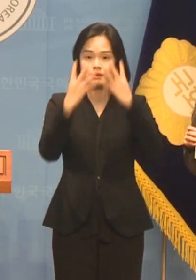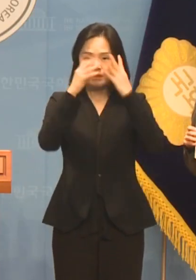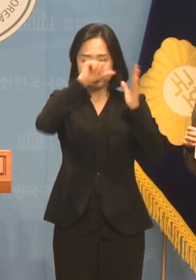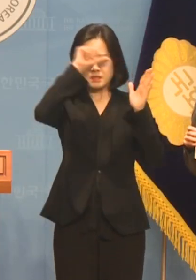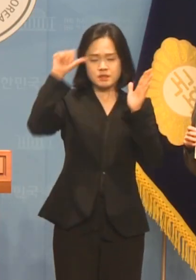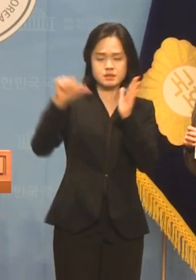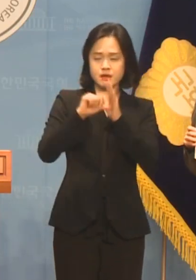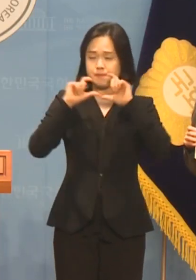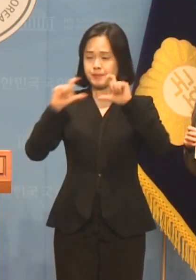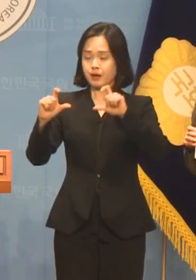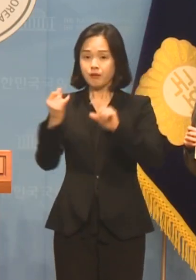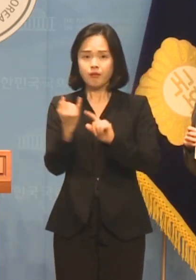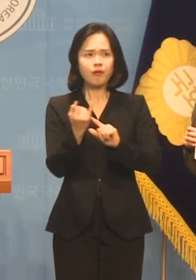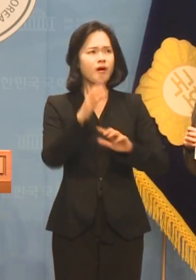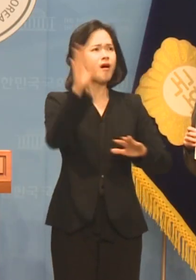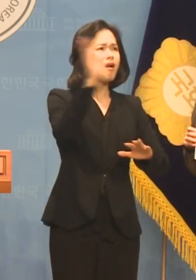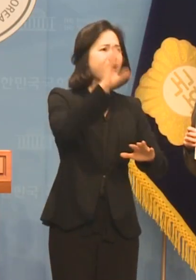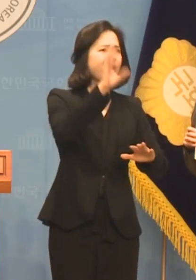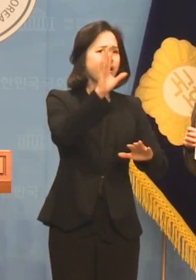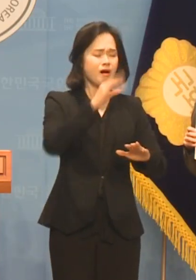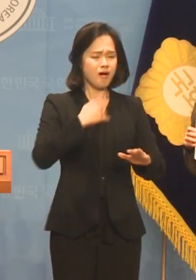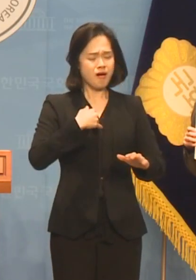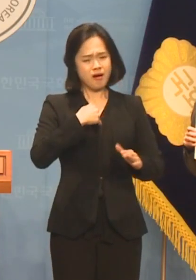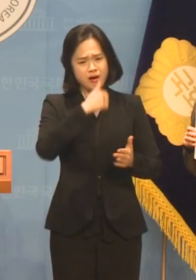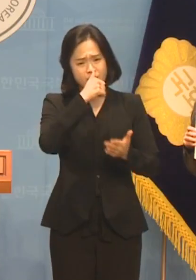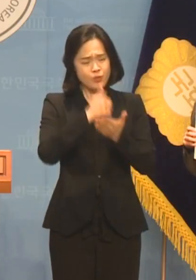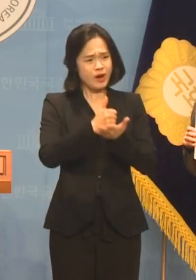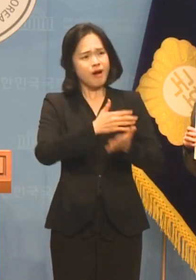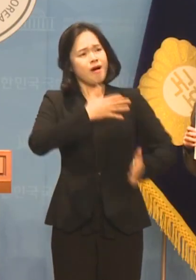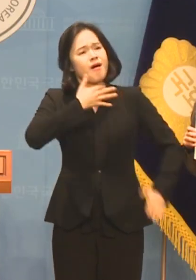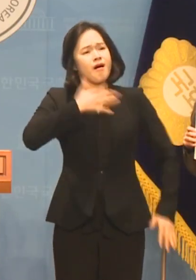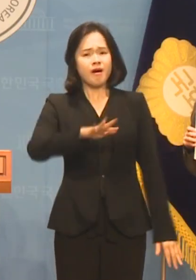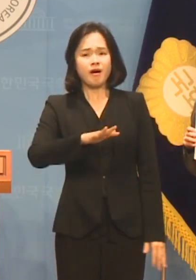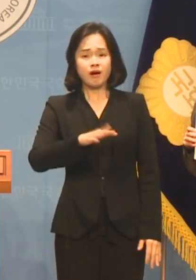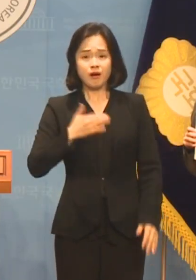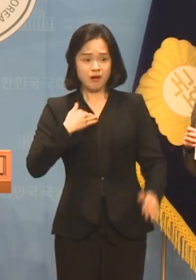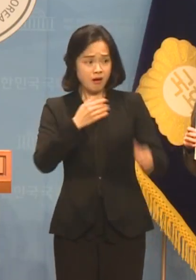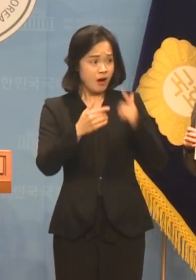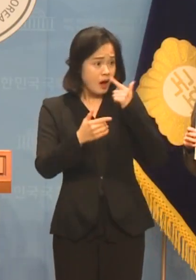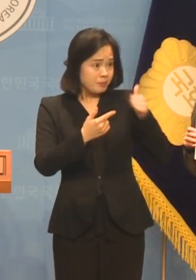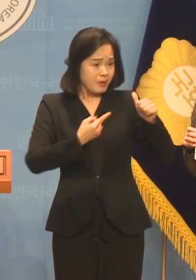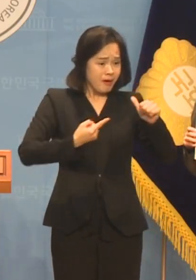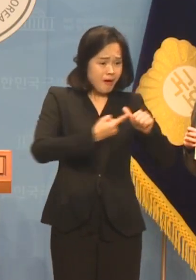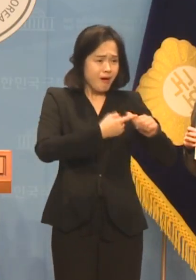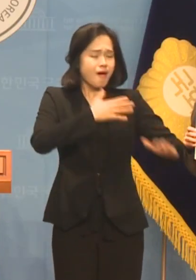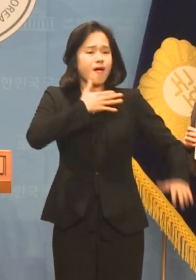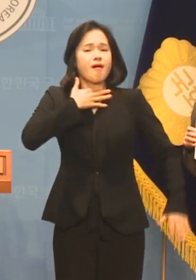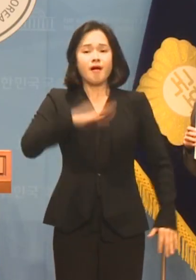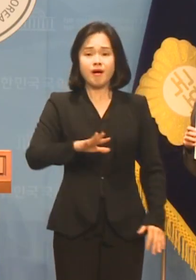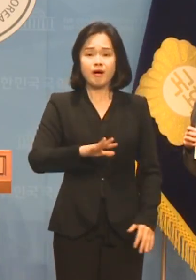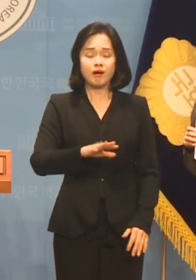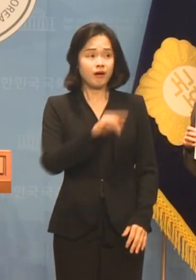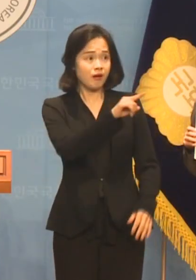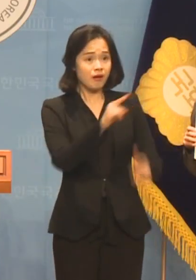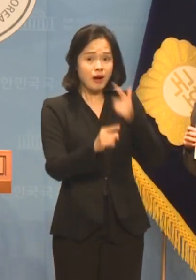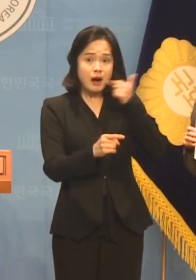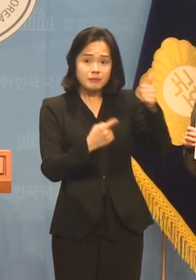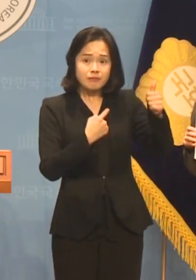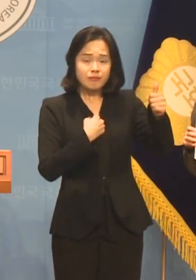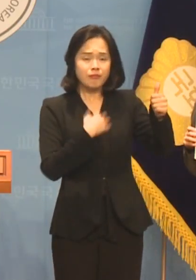나는 무죄입니다. 나는 아버지를 살해하지 않았습니다. 나의 아버지가 우리들을 성추행해서 내가